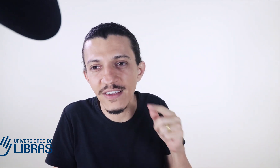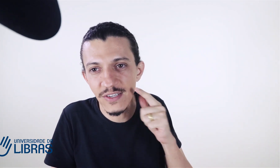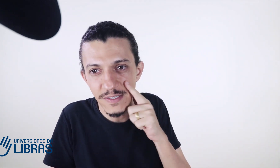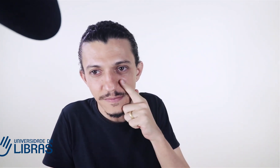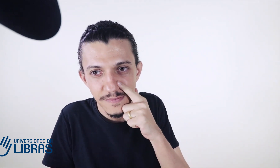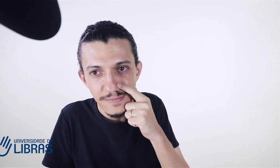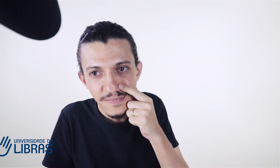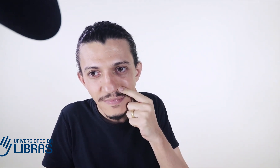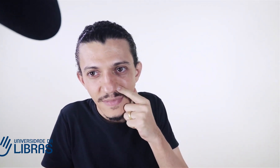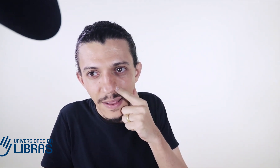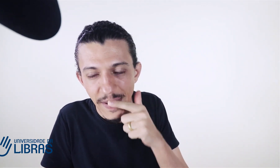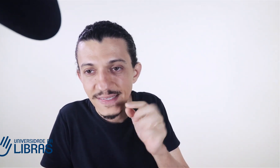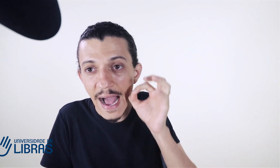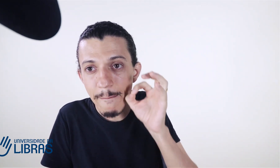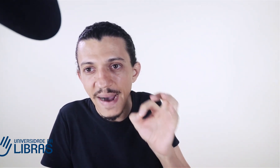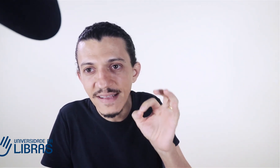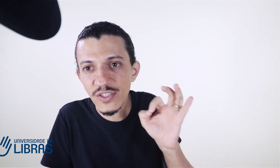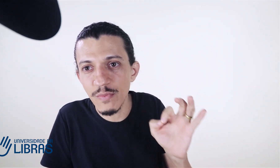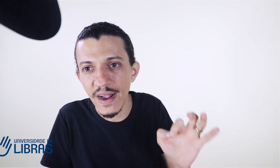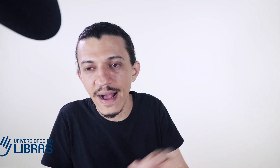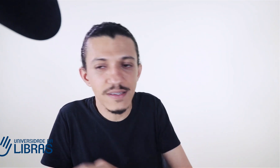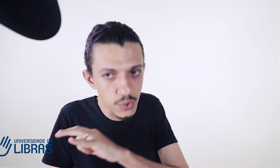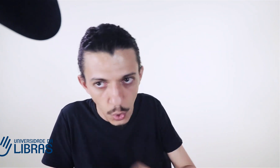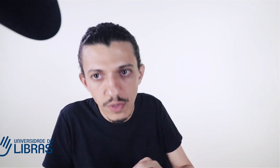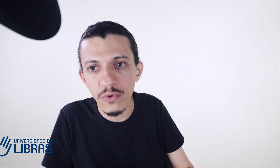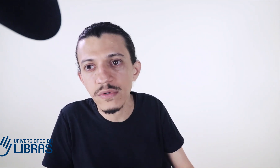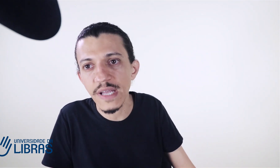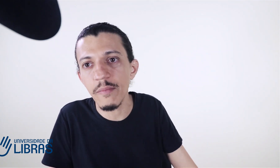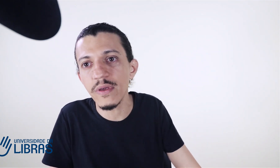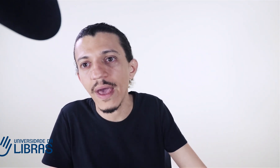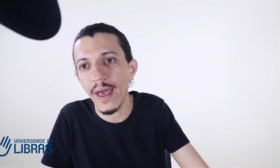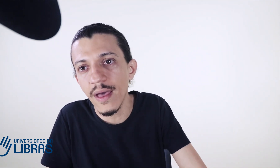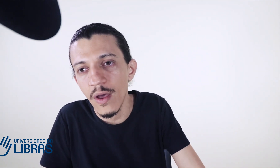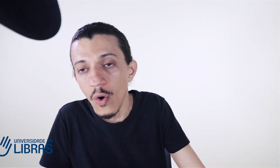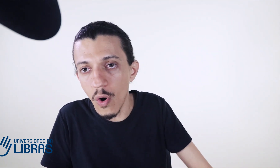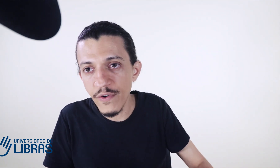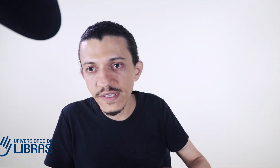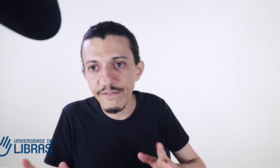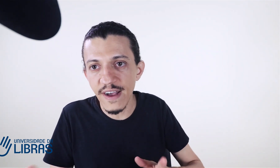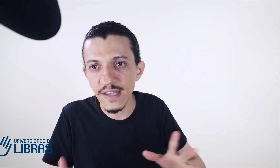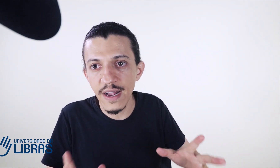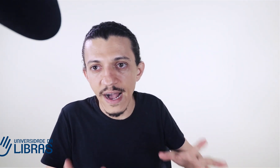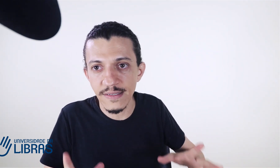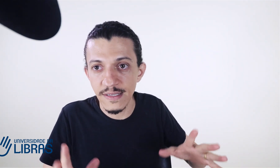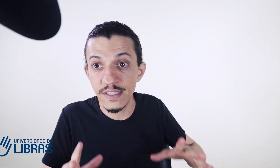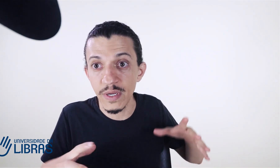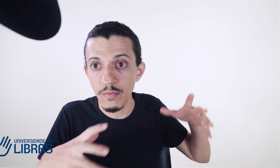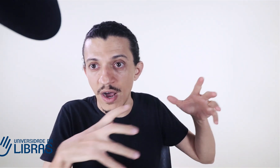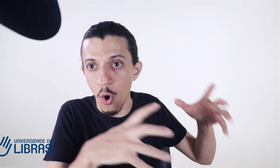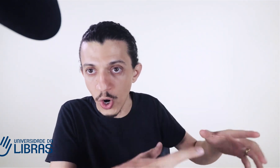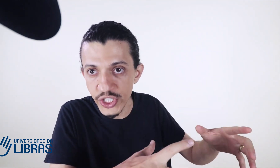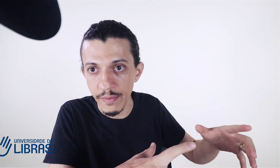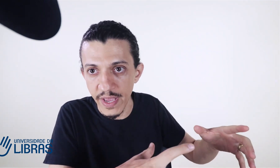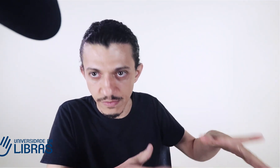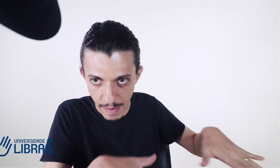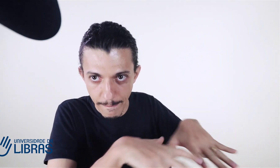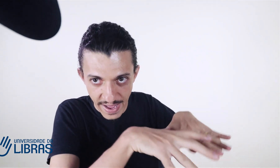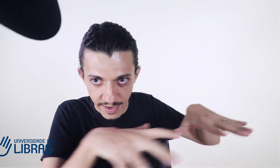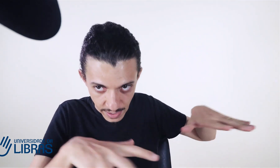diferentes. Mas a base de uma casa todo mundo sabe o que é. Ou você faz a casa em cima de uma rocha mesmo, uma pedra